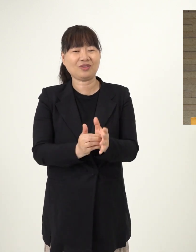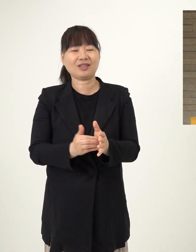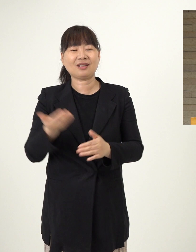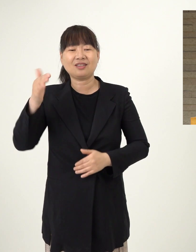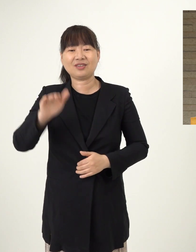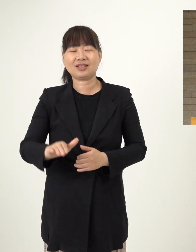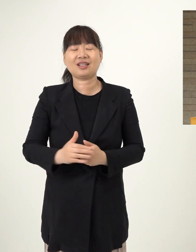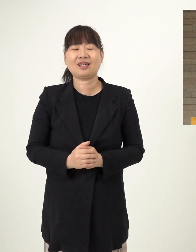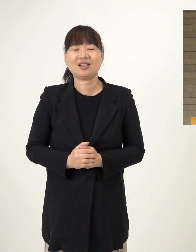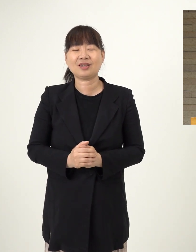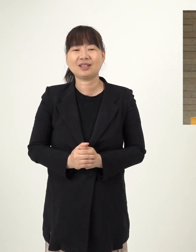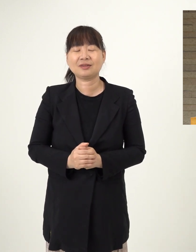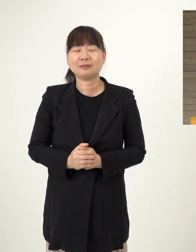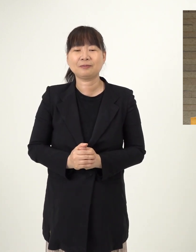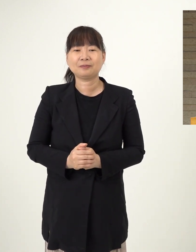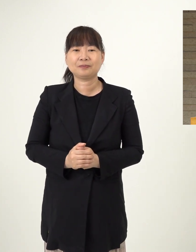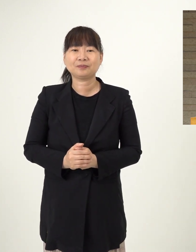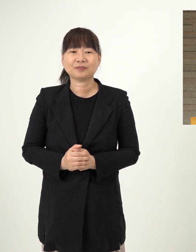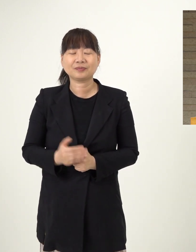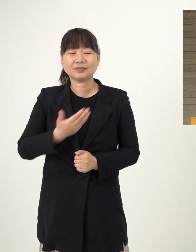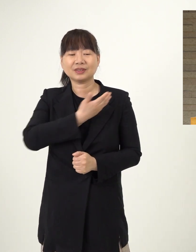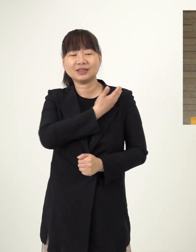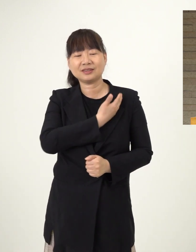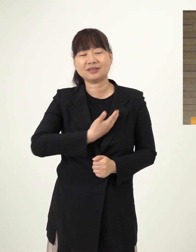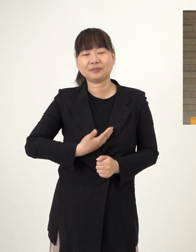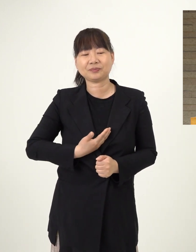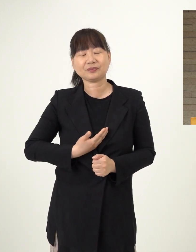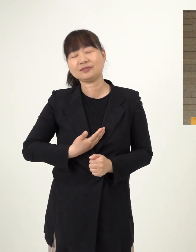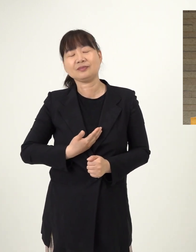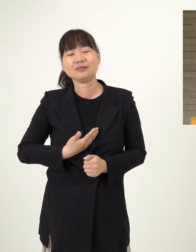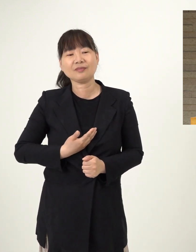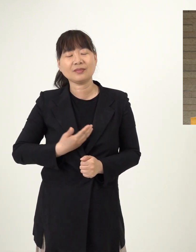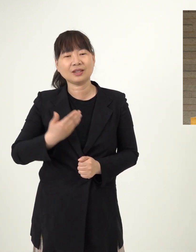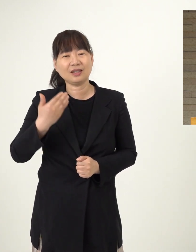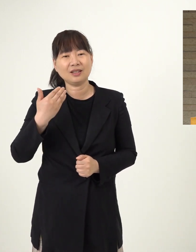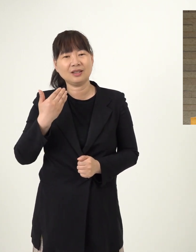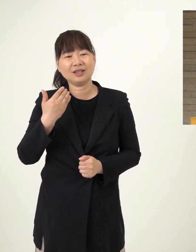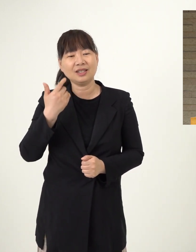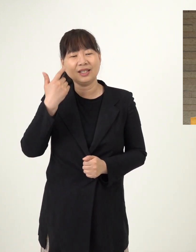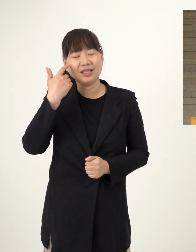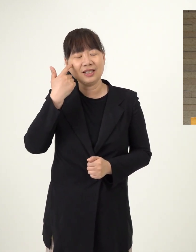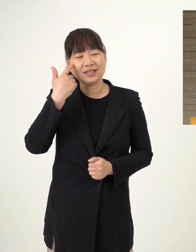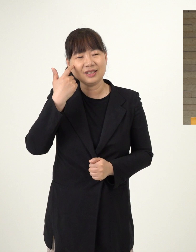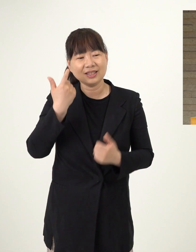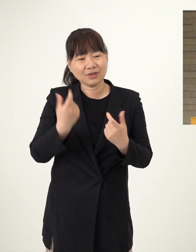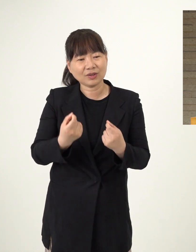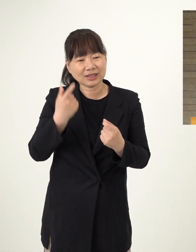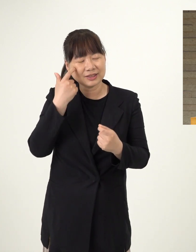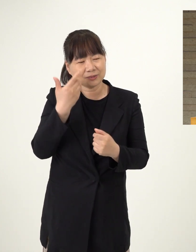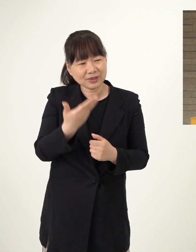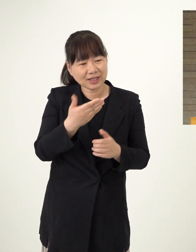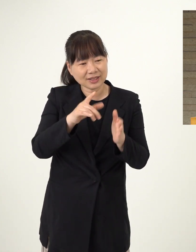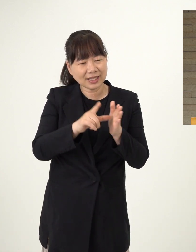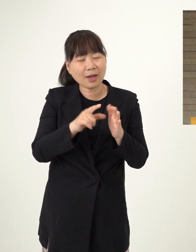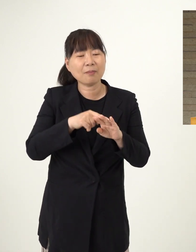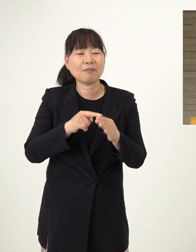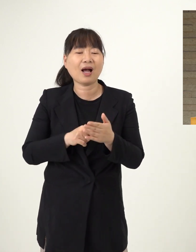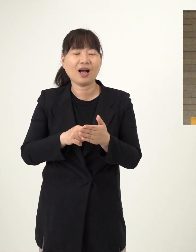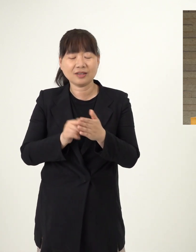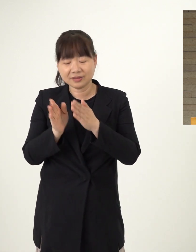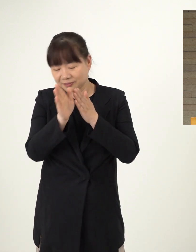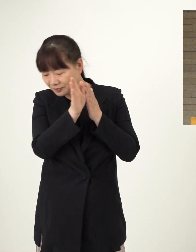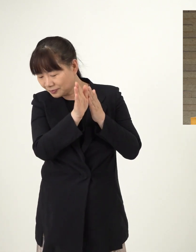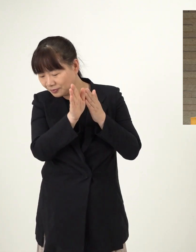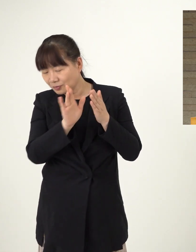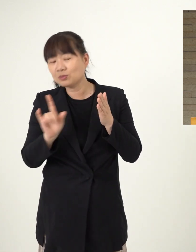그런데 제자들이 이 질문을 하게 된 이면의 심리는 어떤 걸까요?